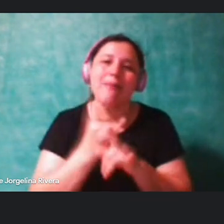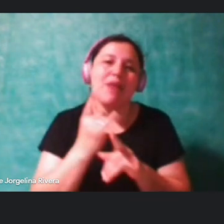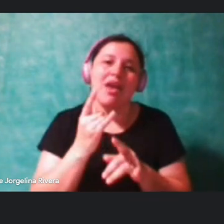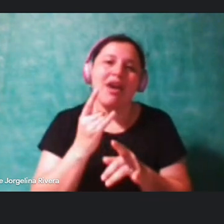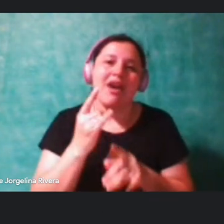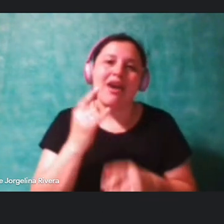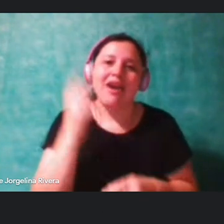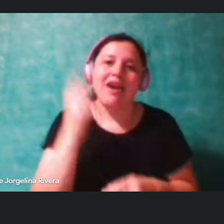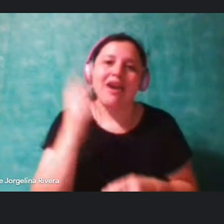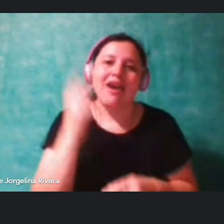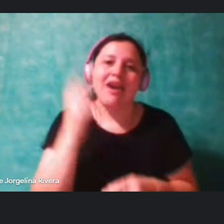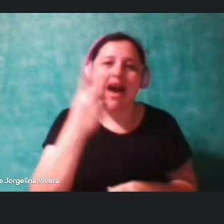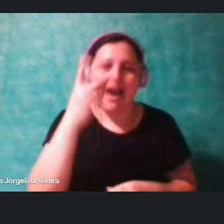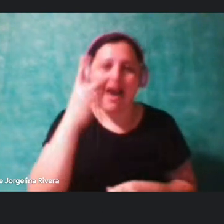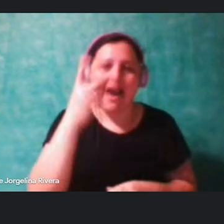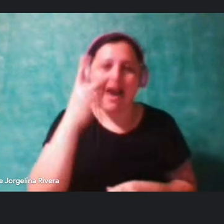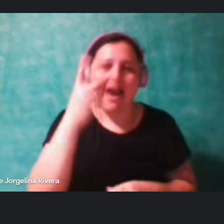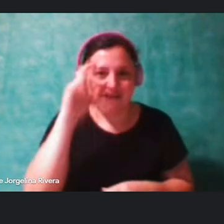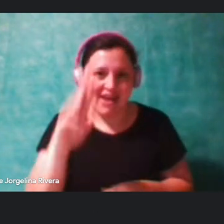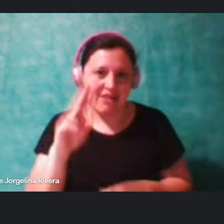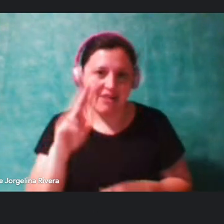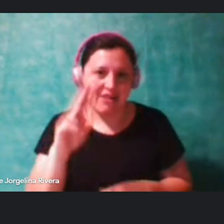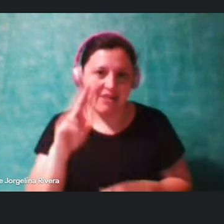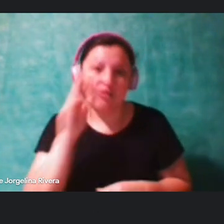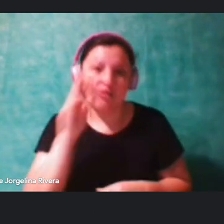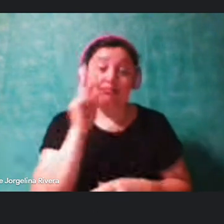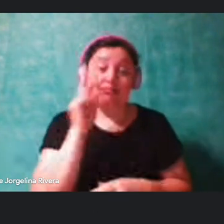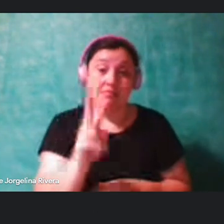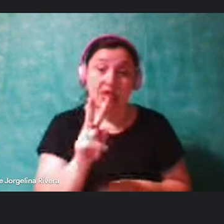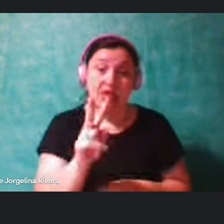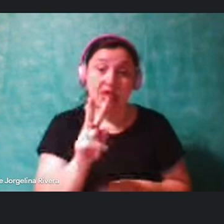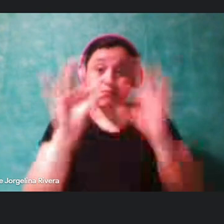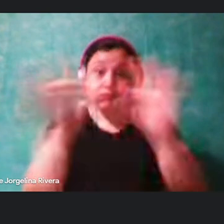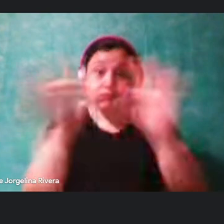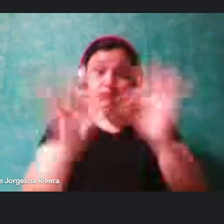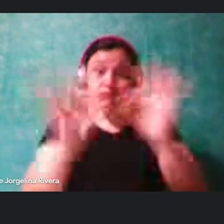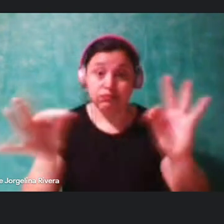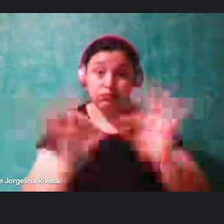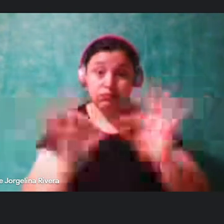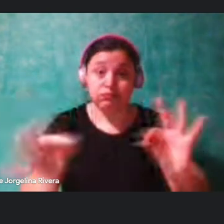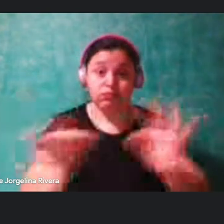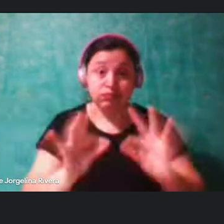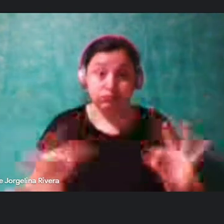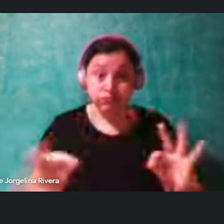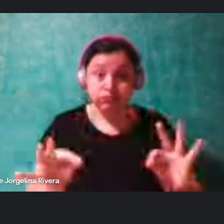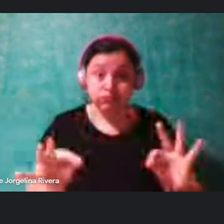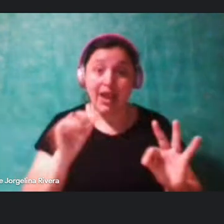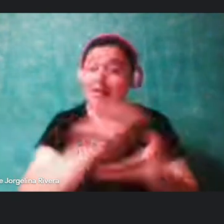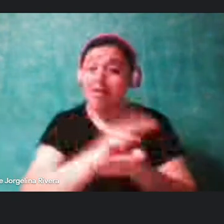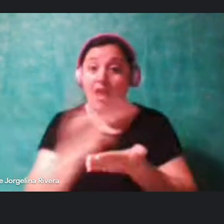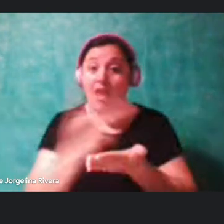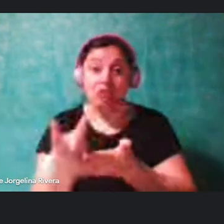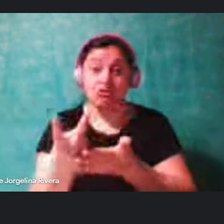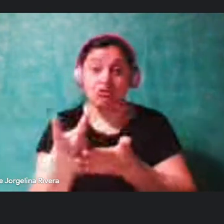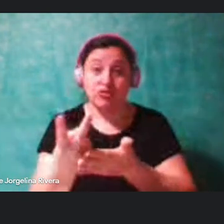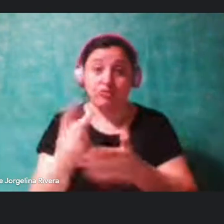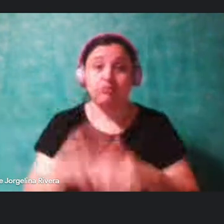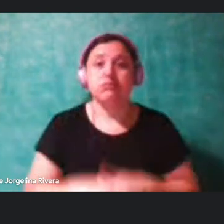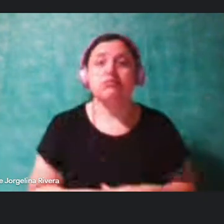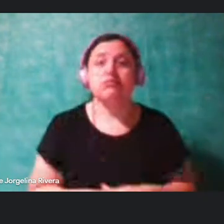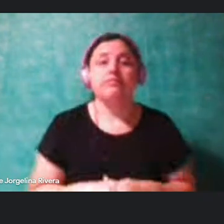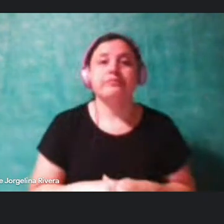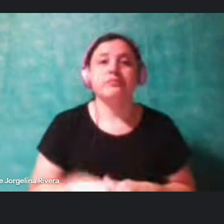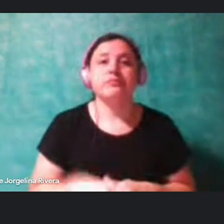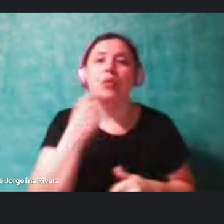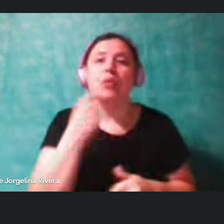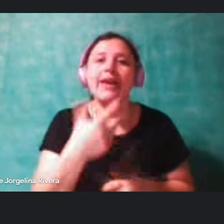tener como verbo principal, tiene, tenía, no tuvieron. Como auxiliar, por ejemplo, bueno, ahí hay un